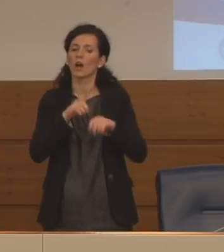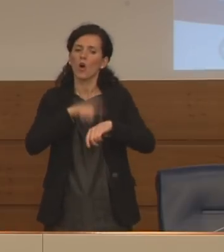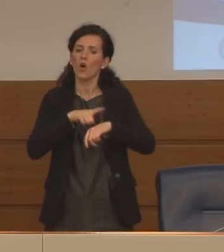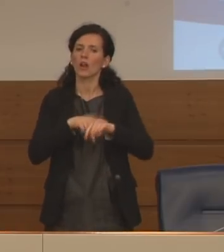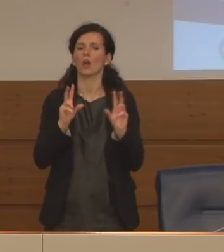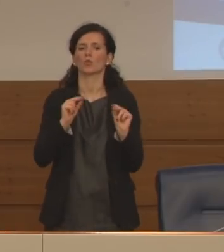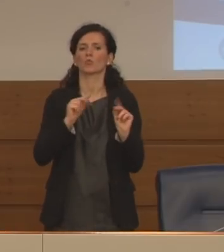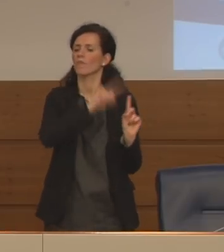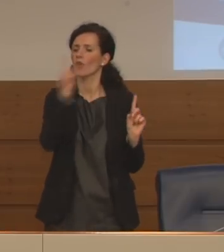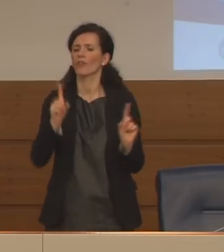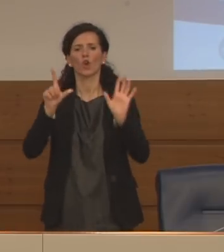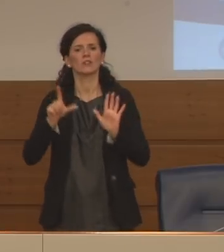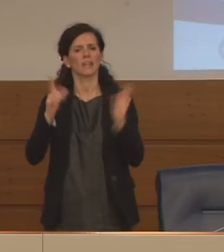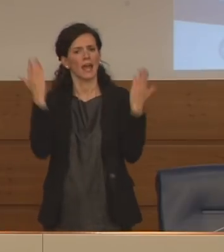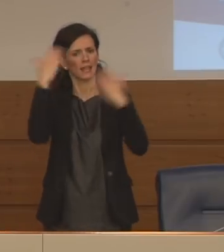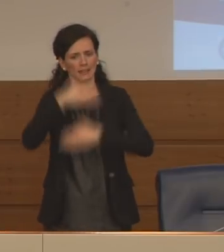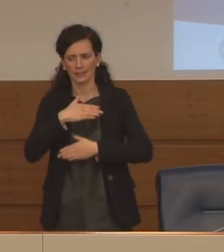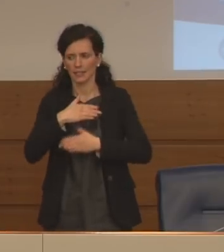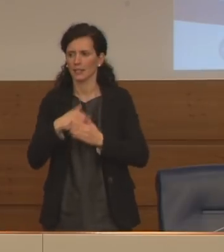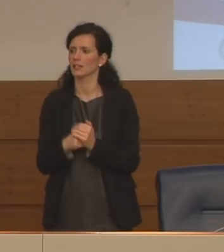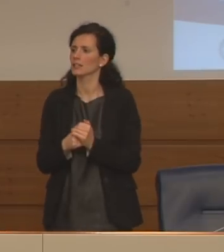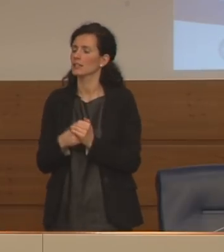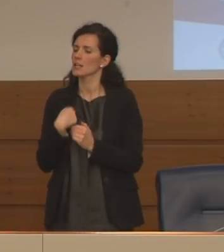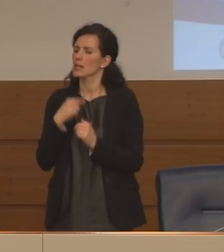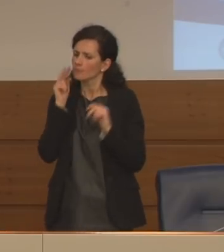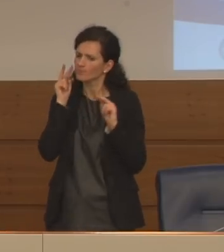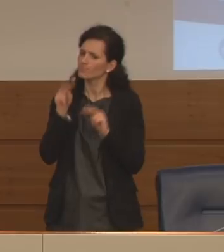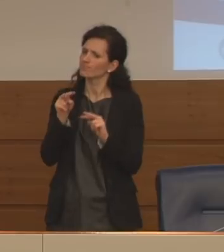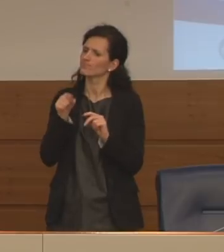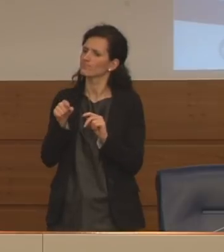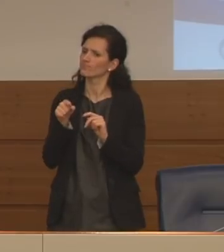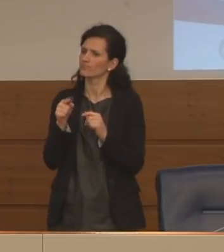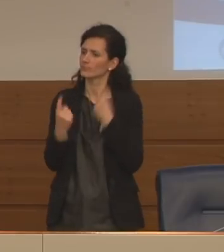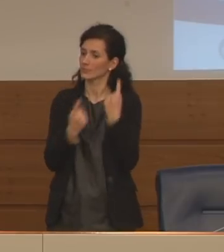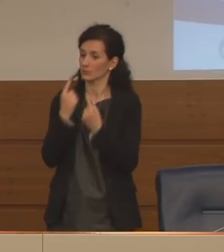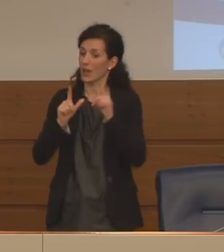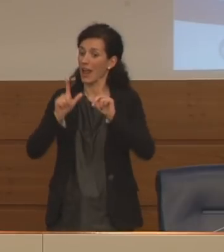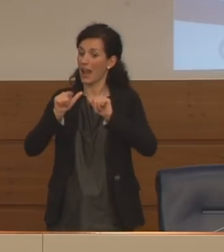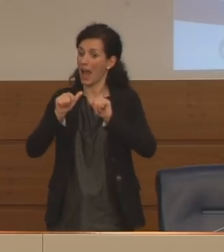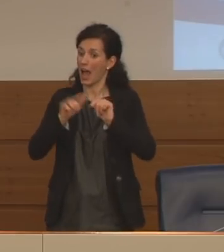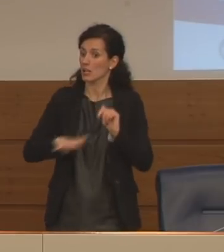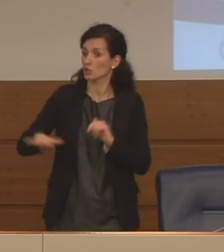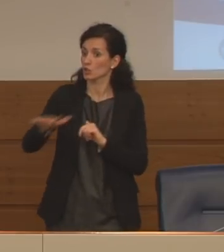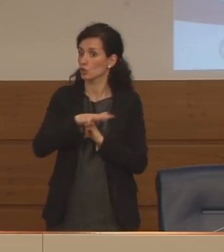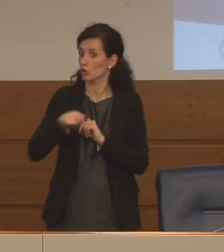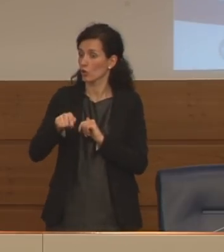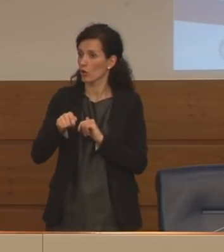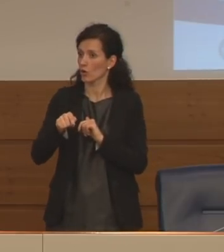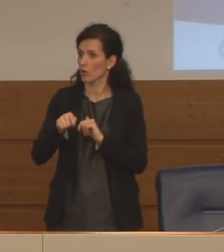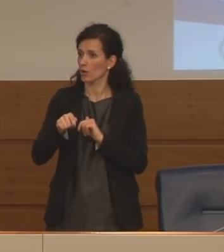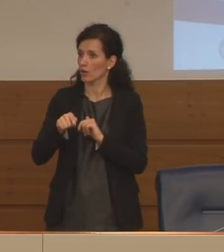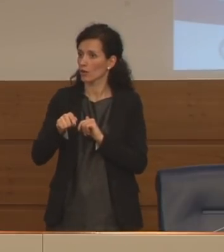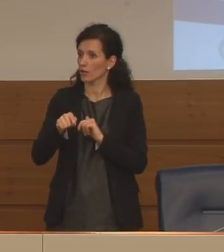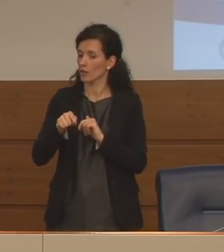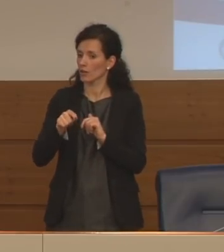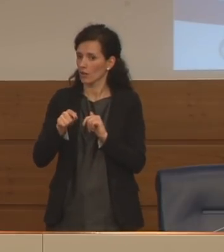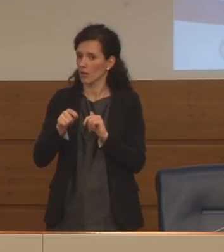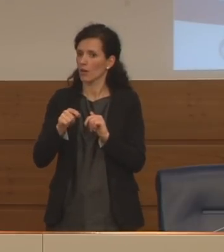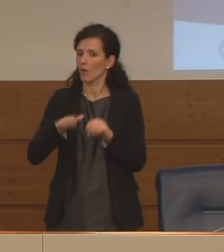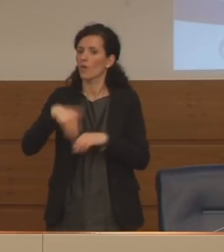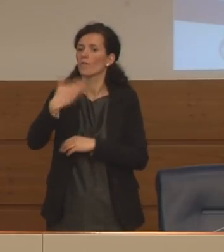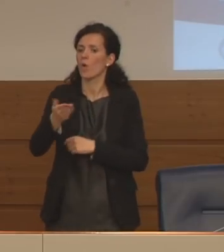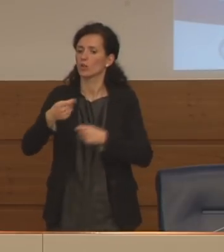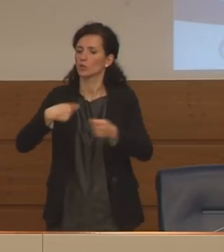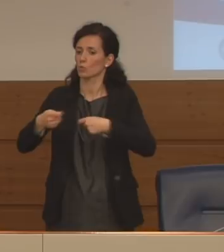e abbiamo visto abbiamo notato anche nel lazio un aumento delle quote delle file fuori e